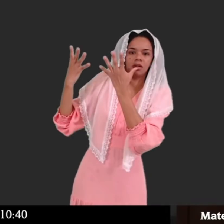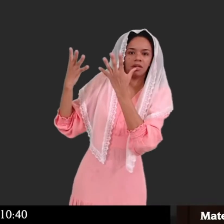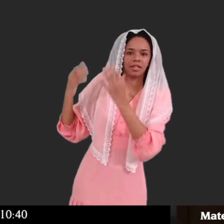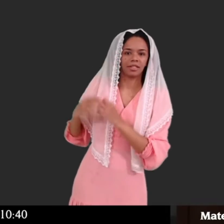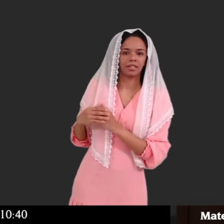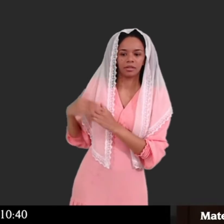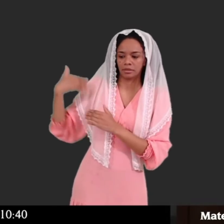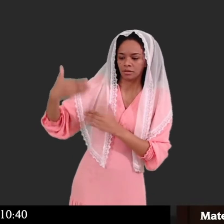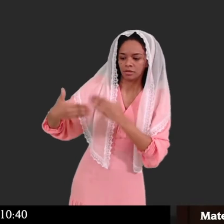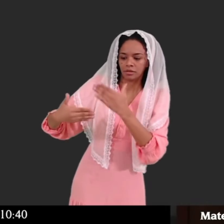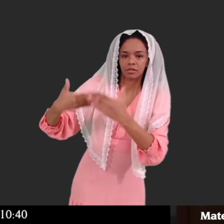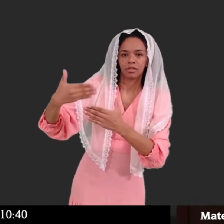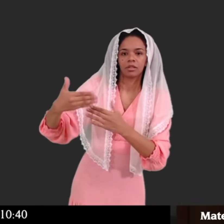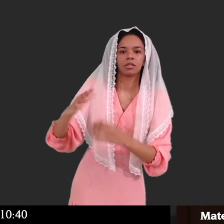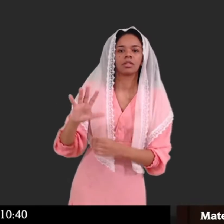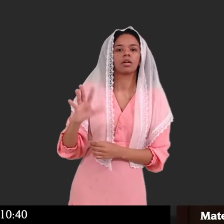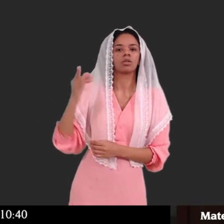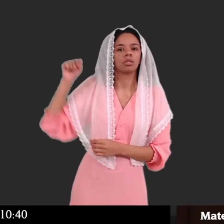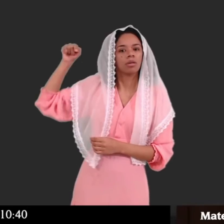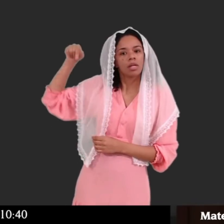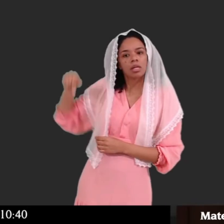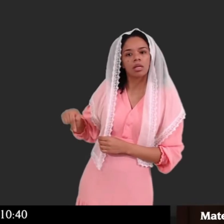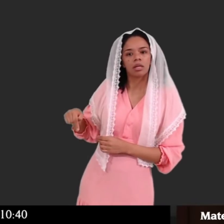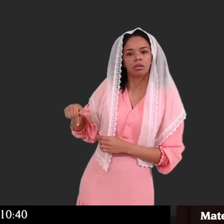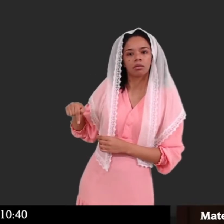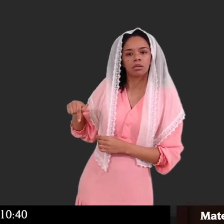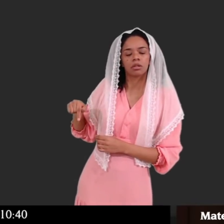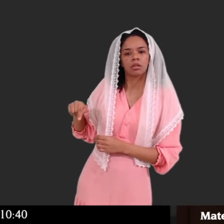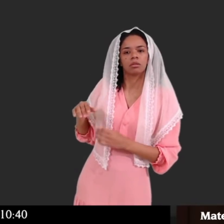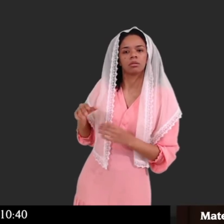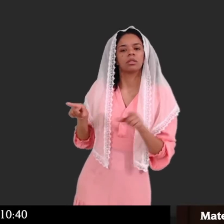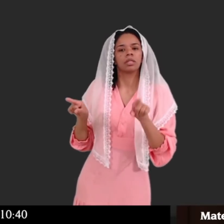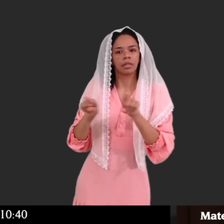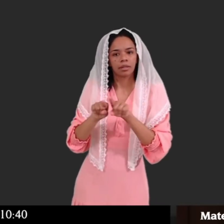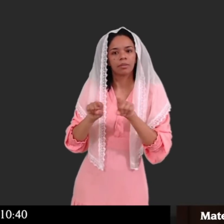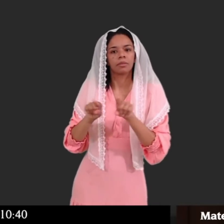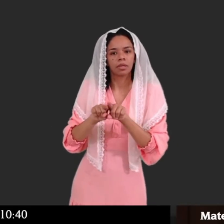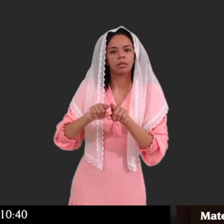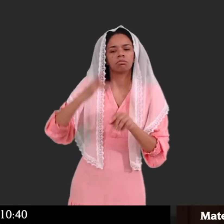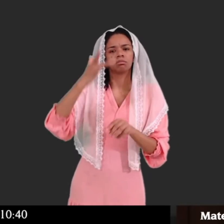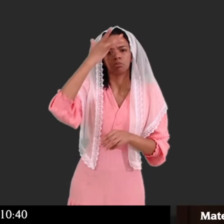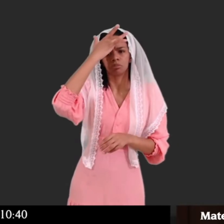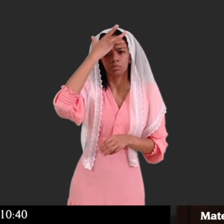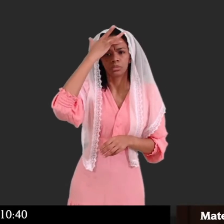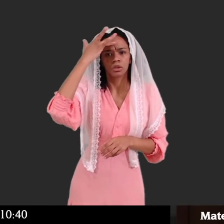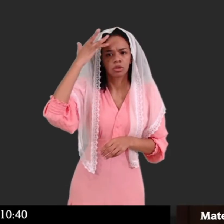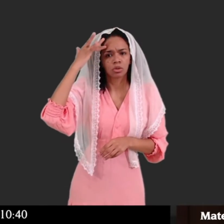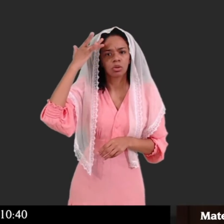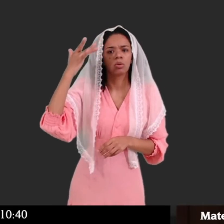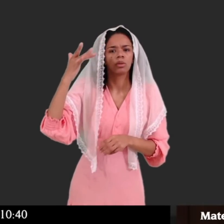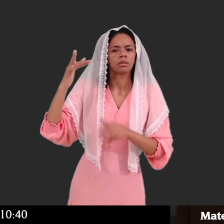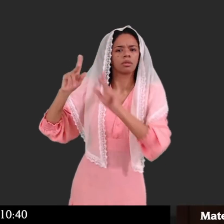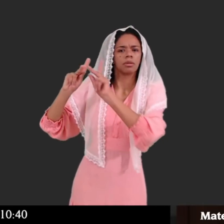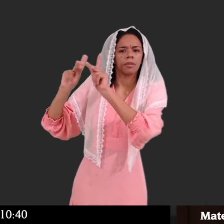E houve uma semeadura no jardim, de homens que eram felizes, tinham